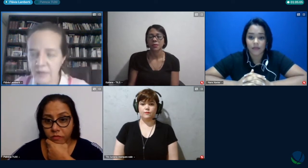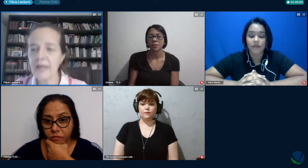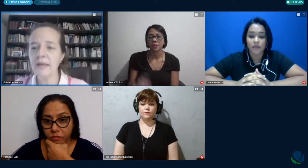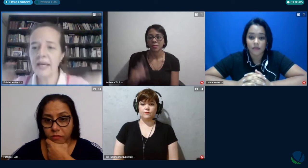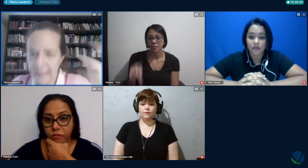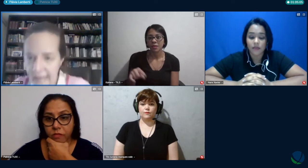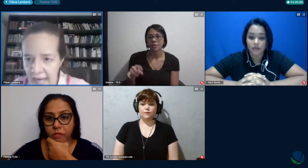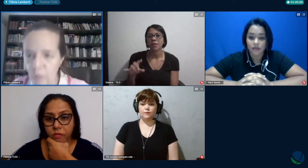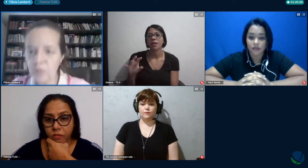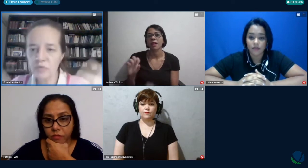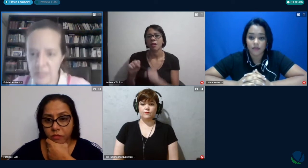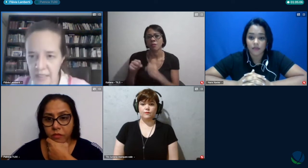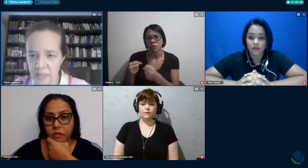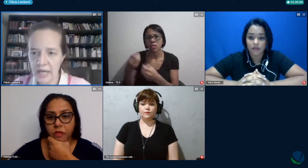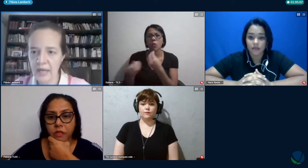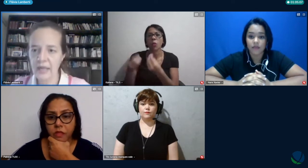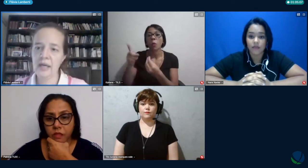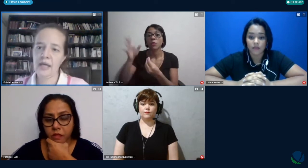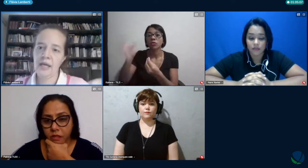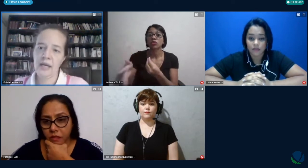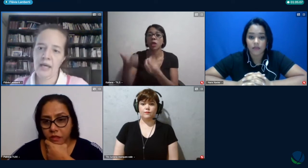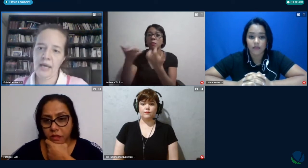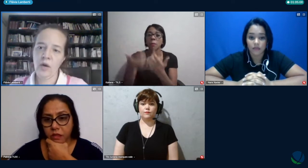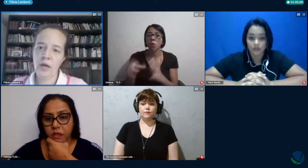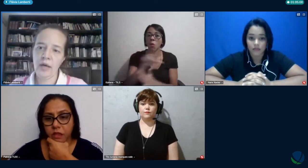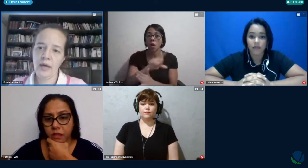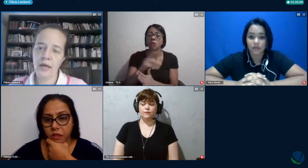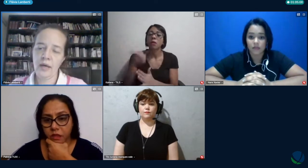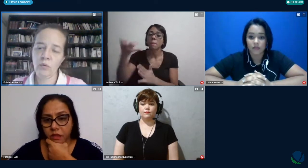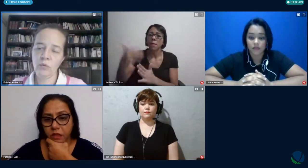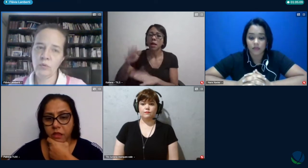reforçar, né? Reiterar o que você já